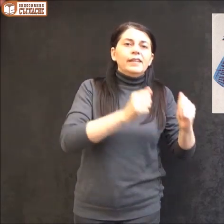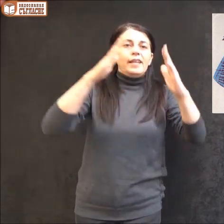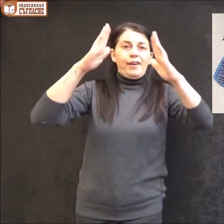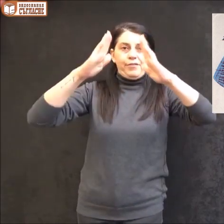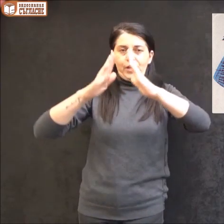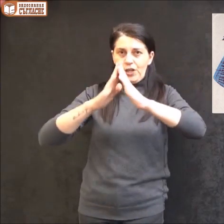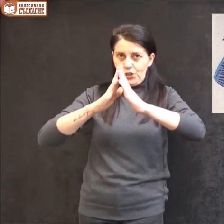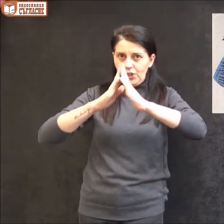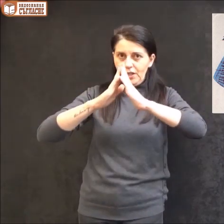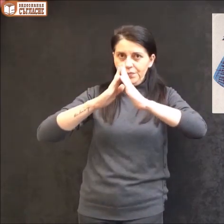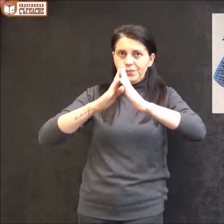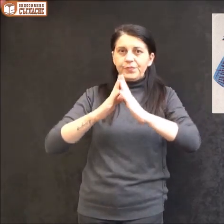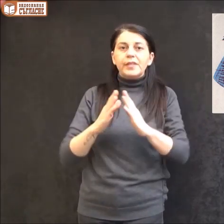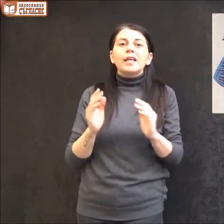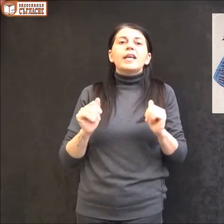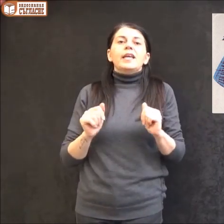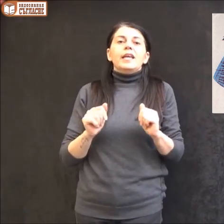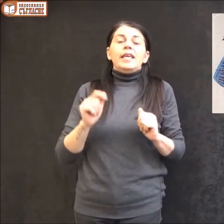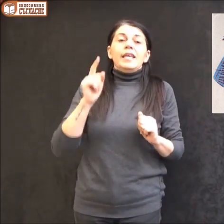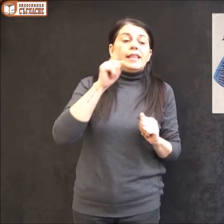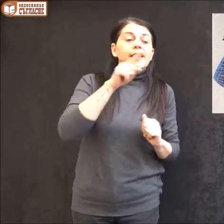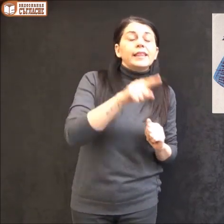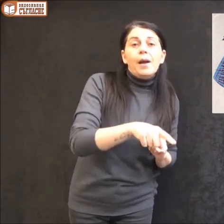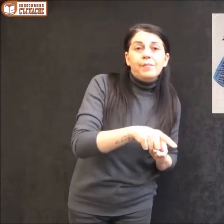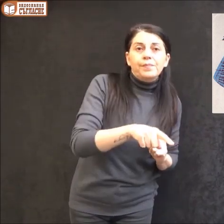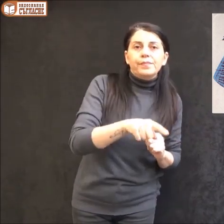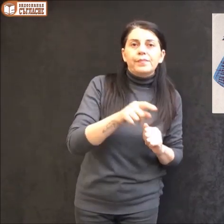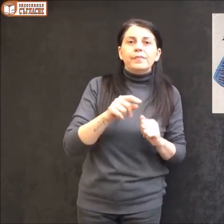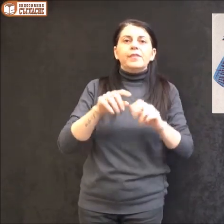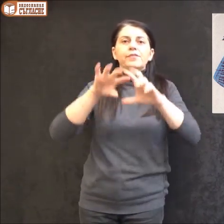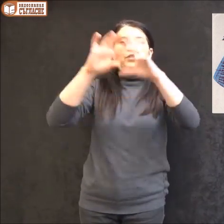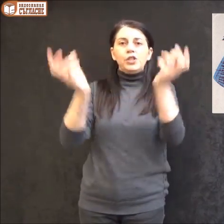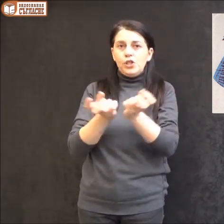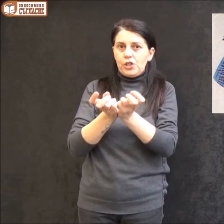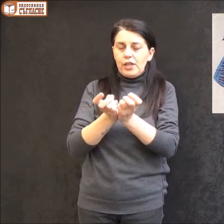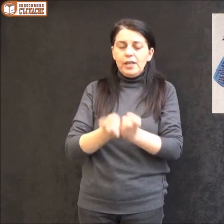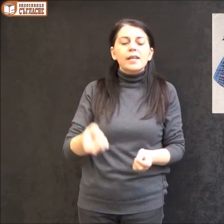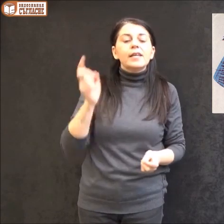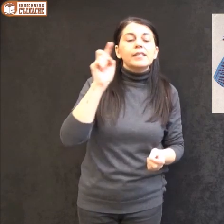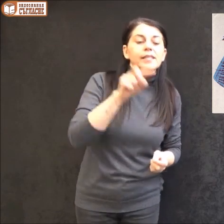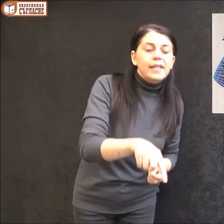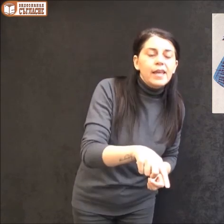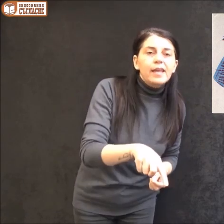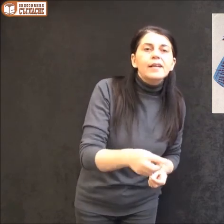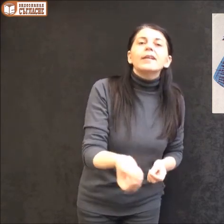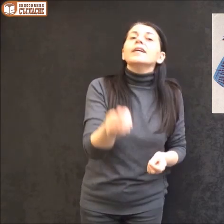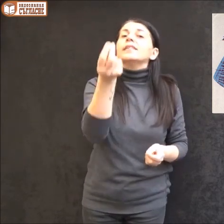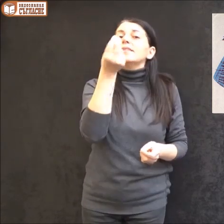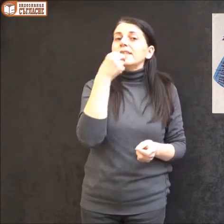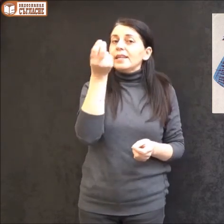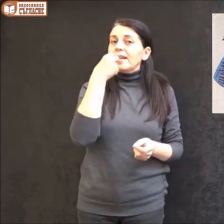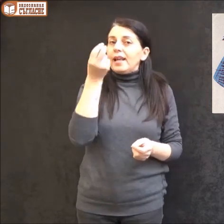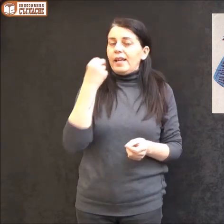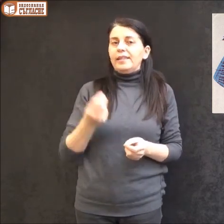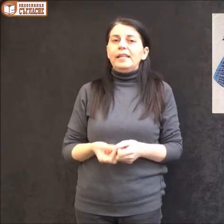я вкъщи и там всички с нея се нахранили.